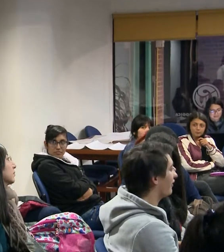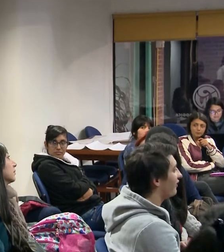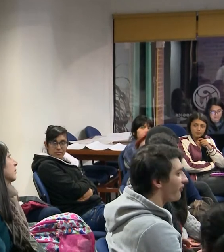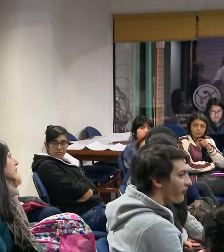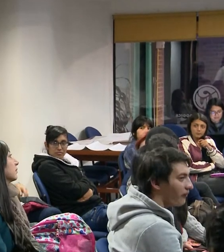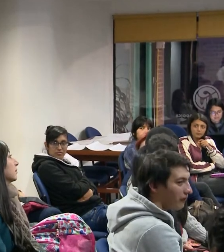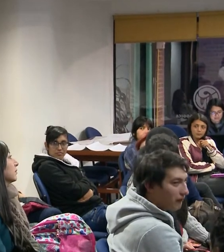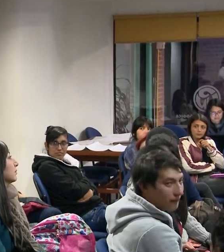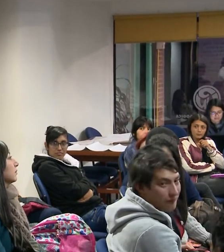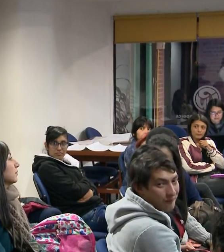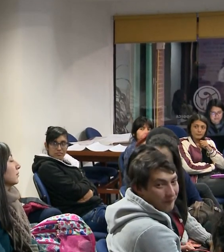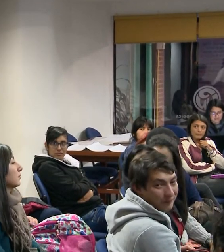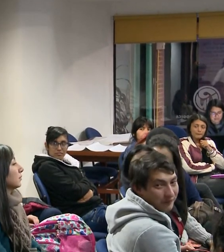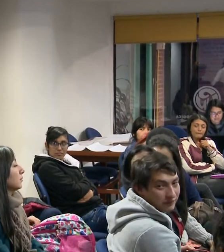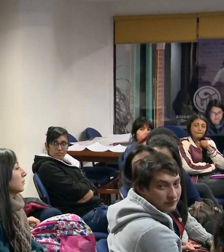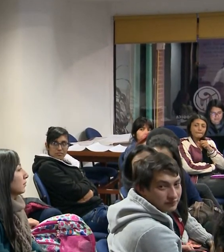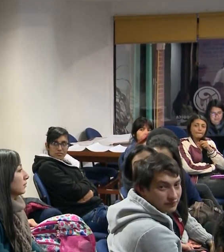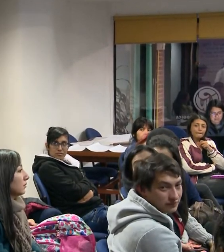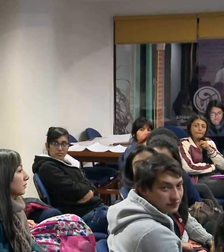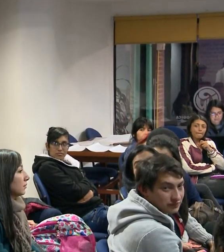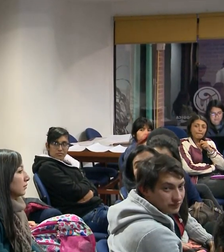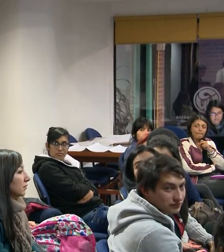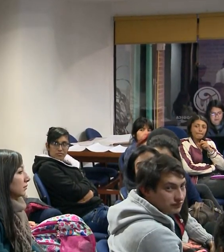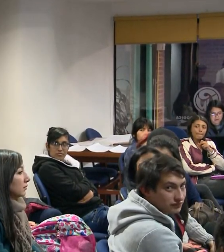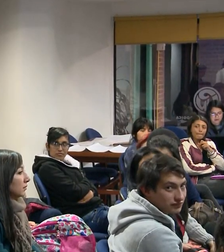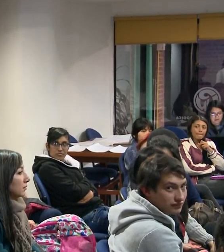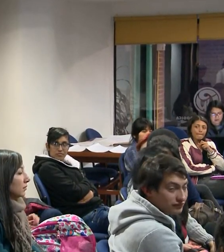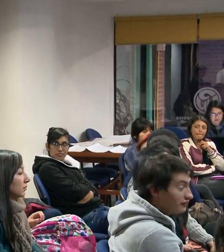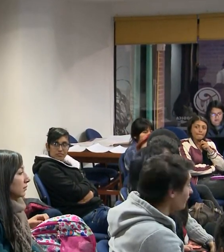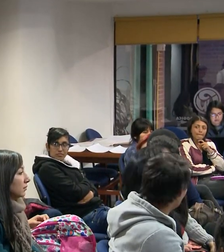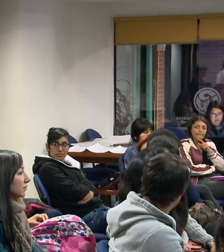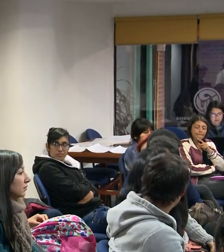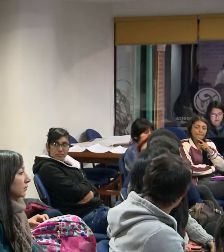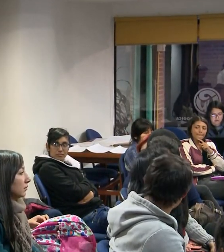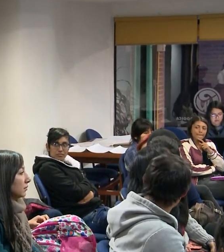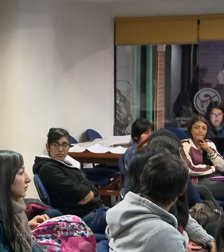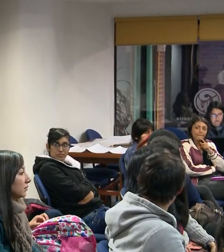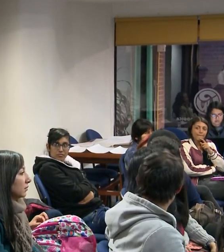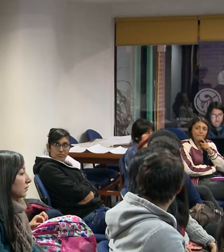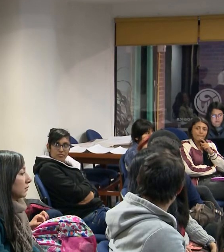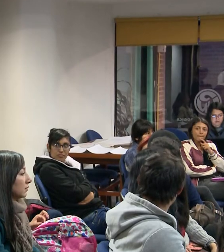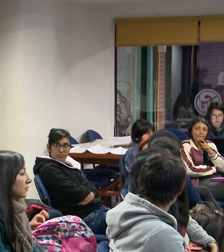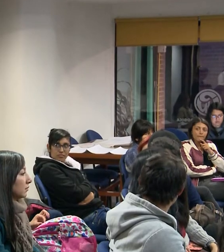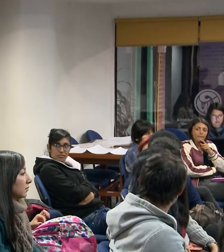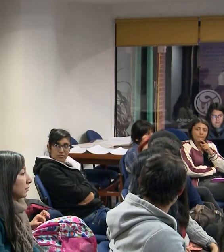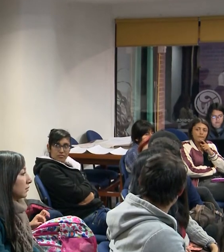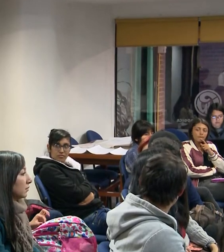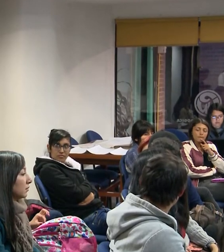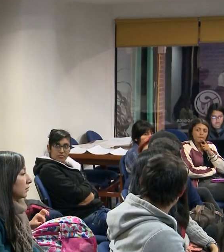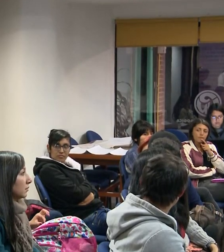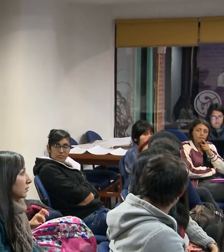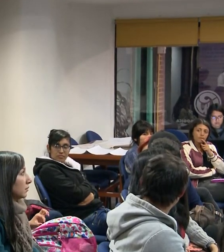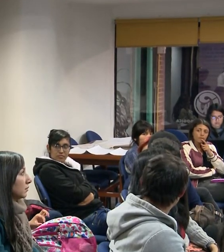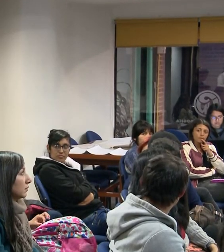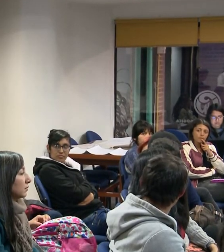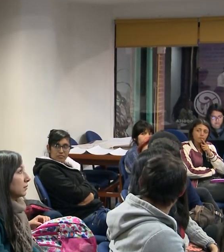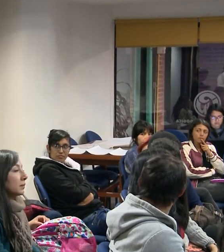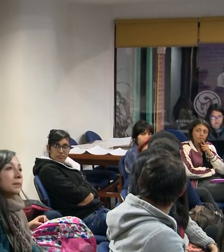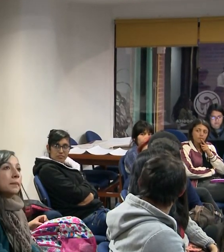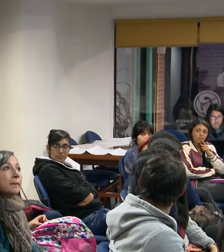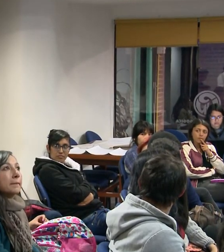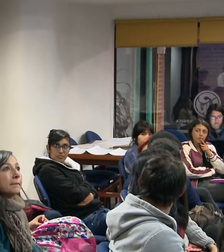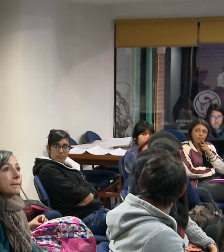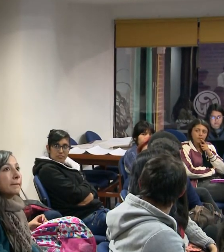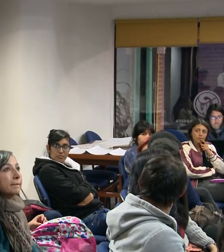que puede estar un poquito articulada con la que acaba de hacer la compañera, es... Por lo que ustedes describen, tengo entendido que la población